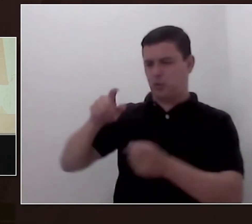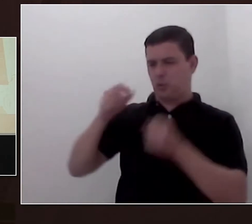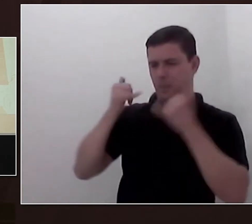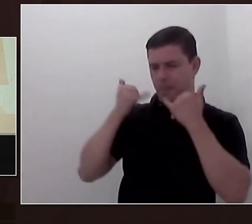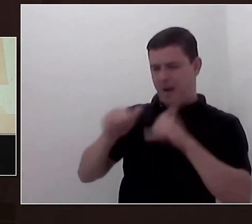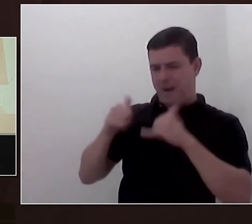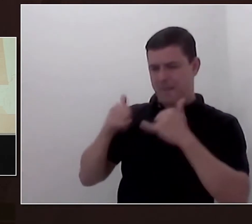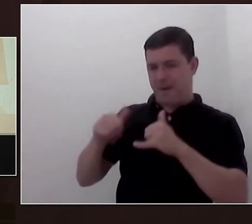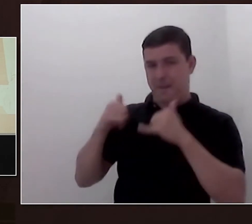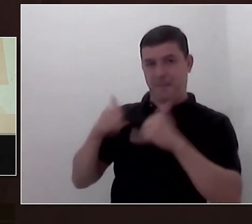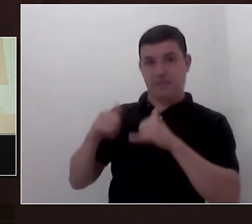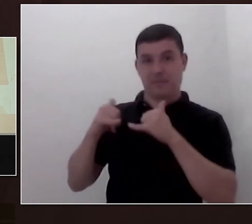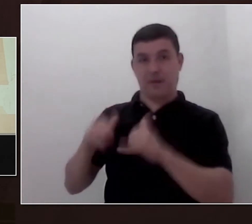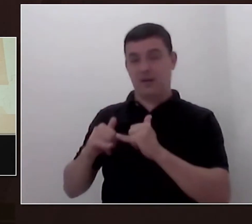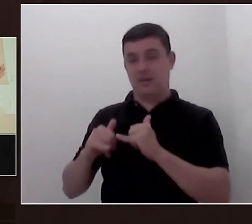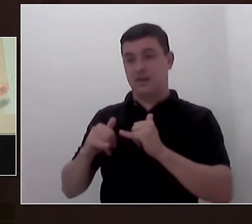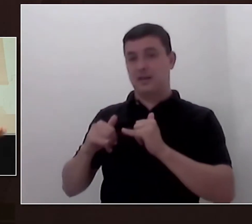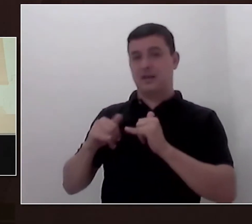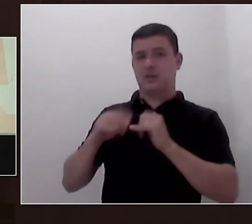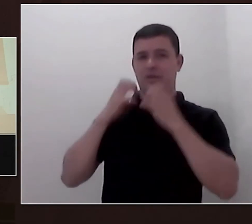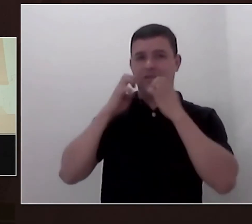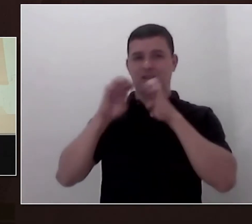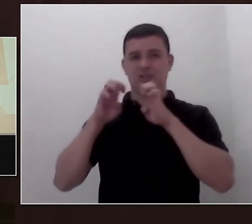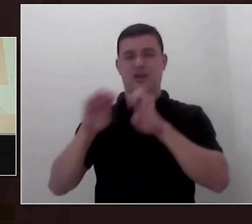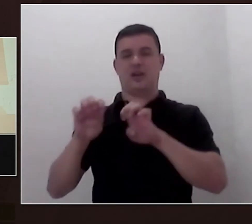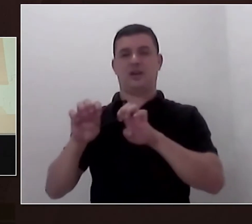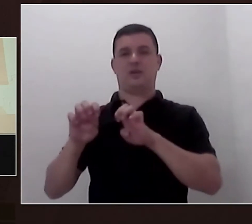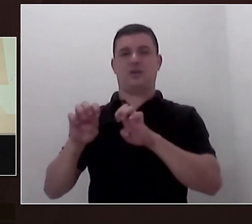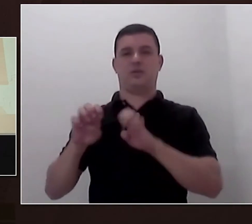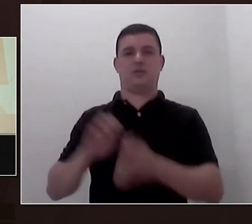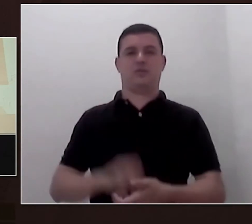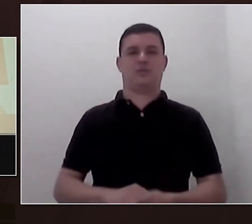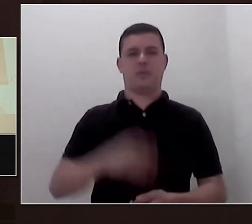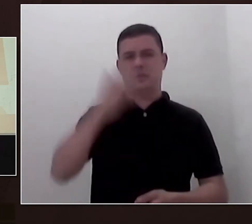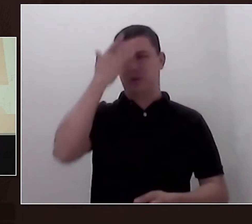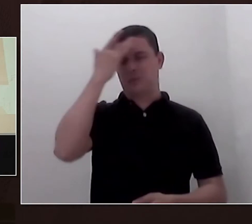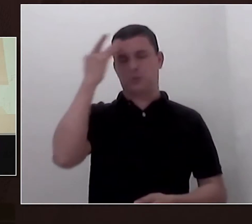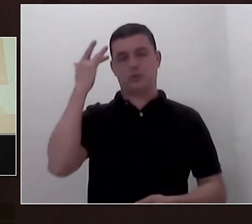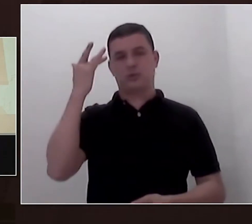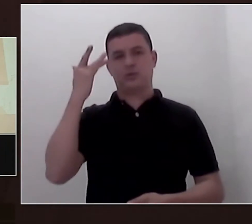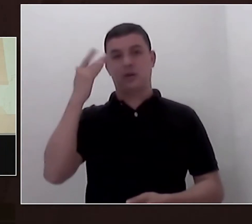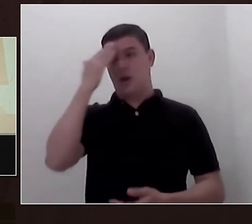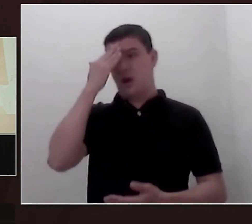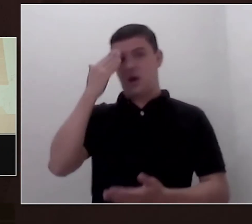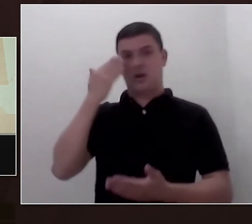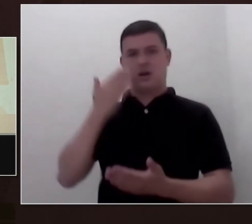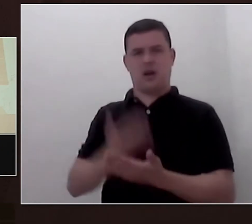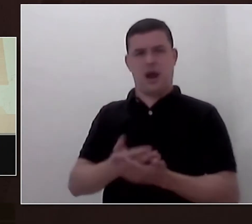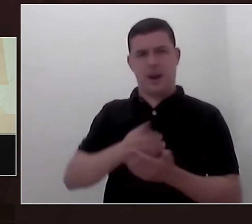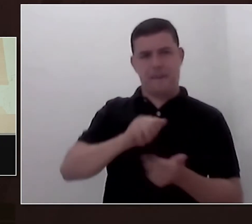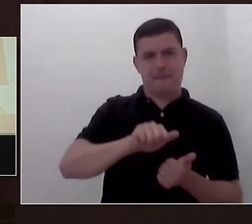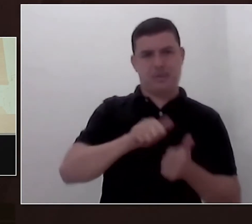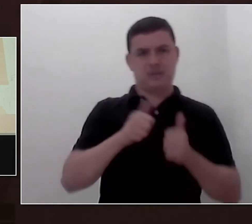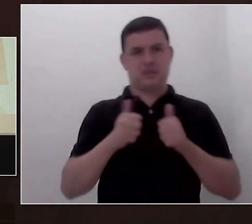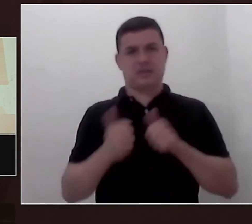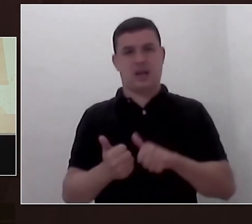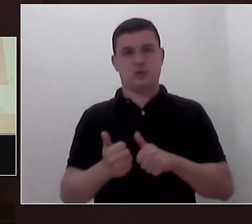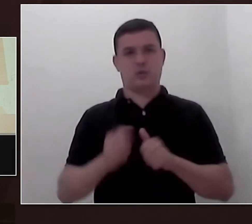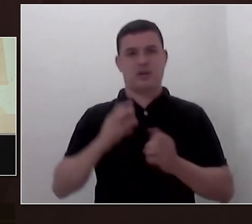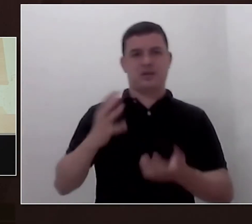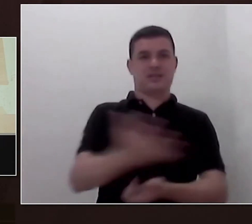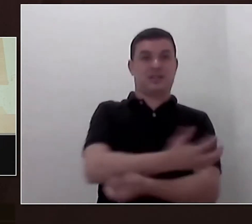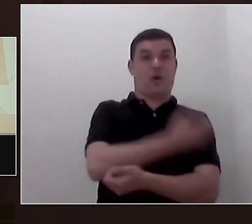toda criatura. Amém. Quem crê e for batizado será salvo, quem porém não